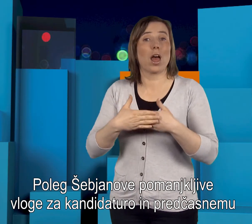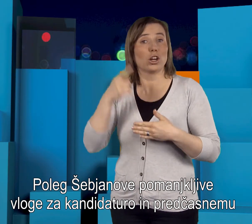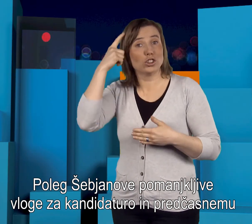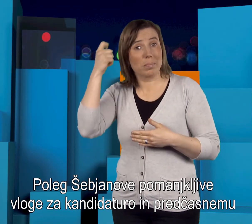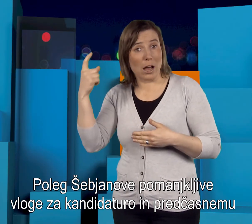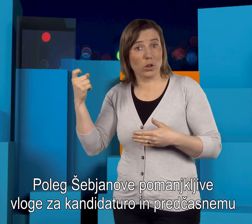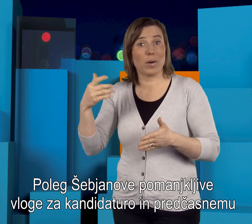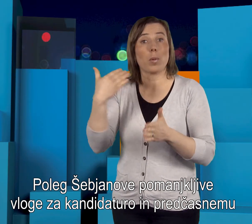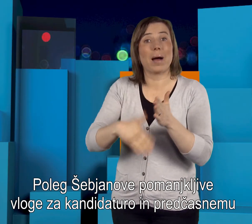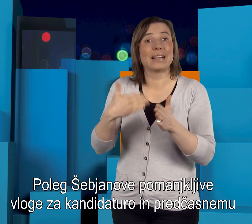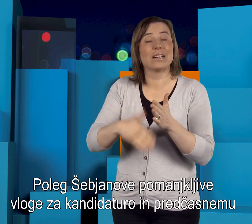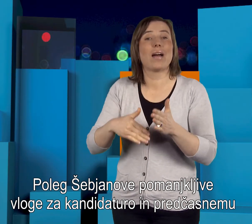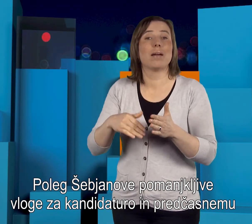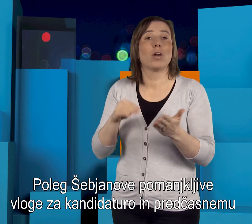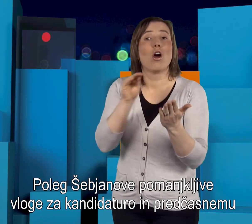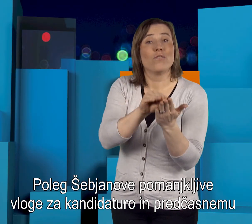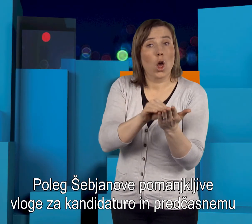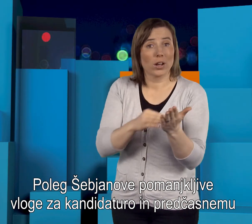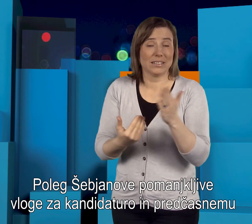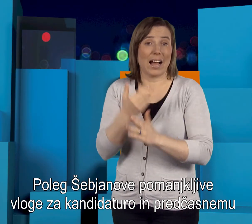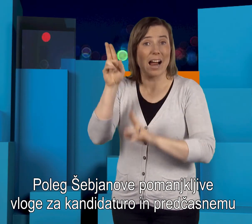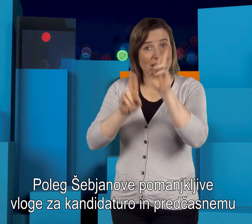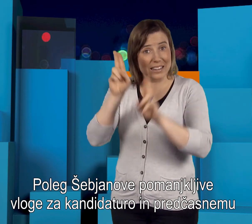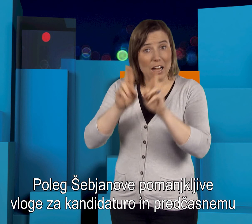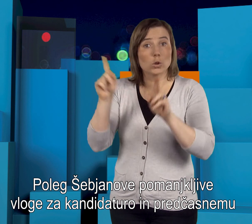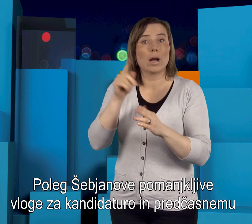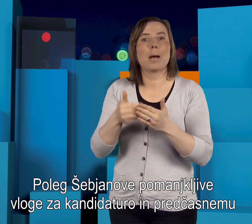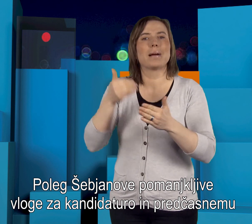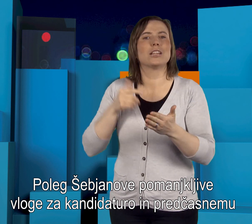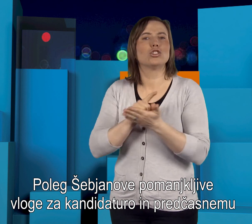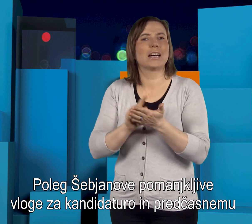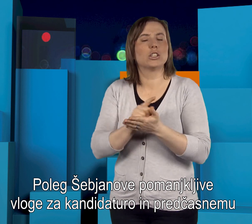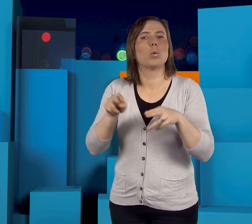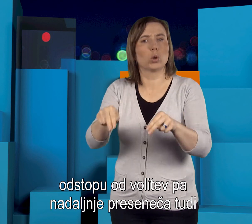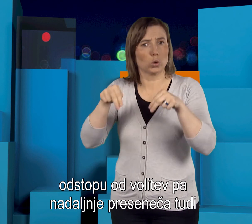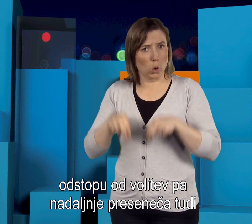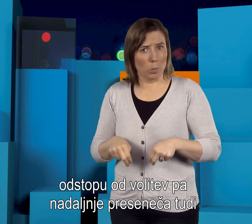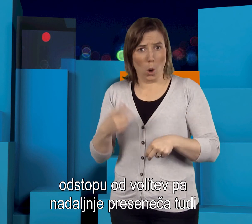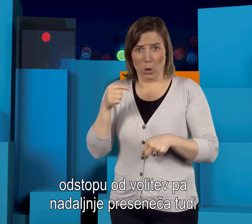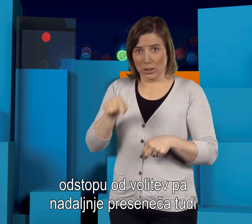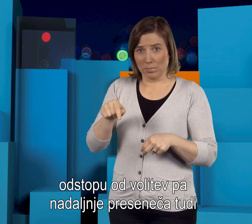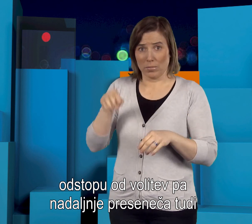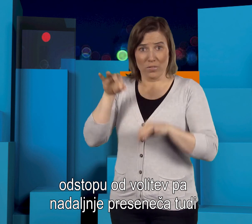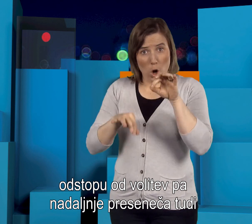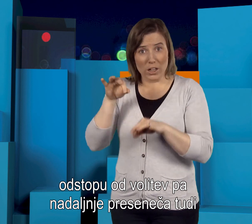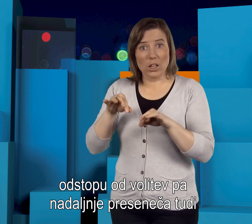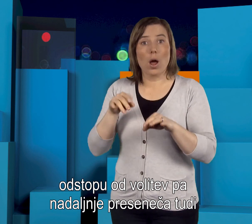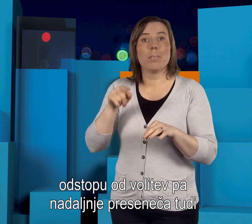Poleg Šebjanove pomanjkljive vloge za kandidaturo in predčasnemu odstopu od volitev pa nadaljnje preseneča tudi izbira